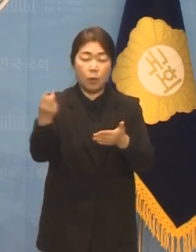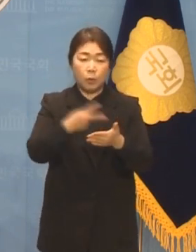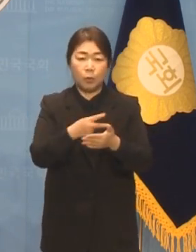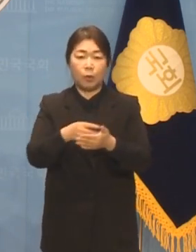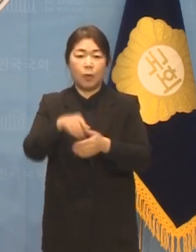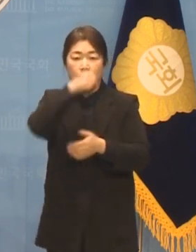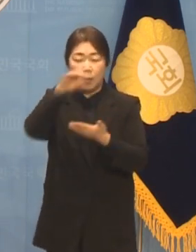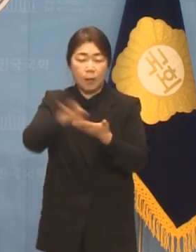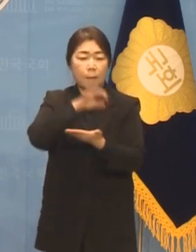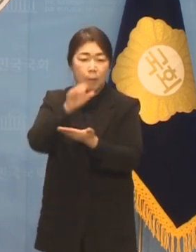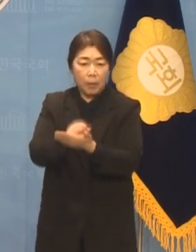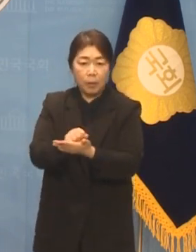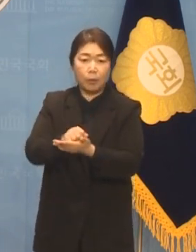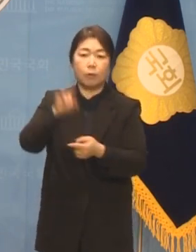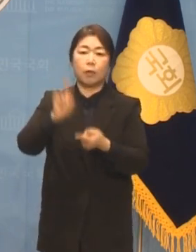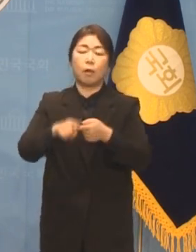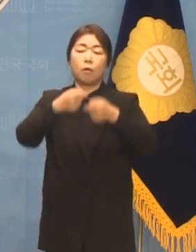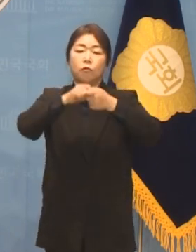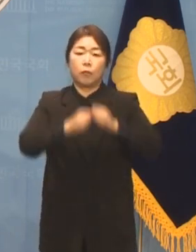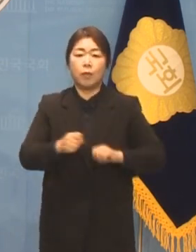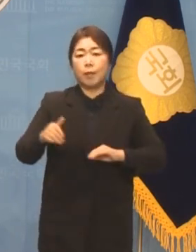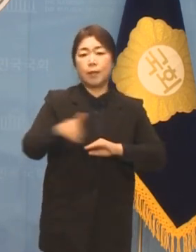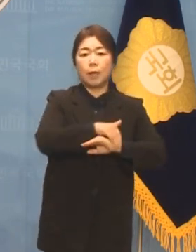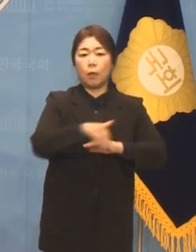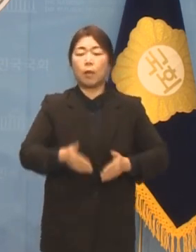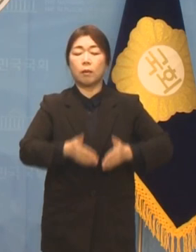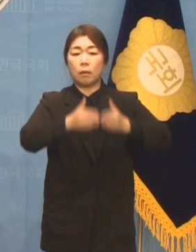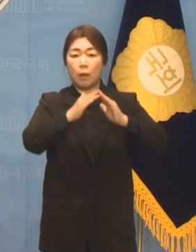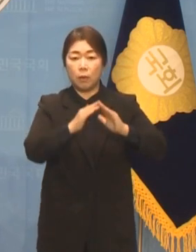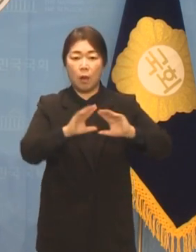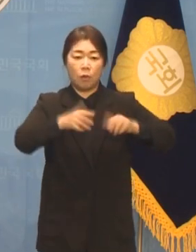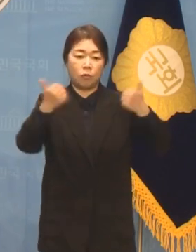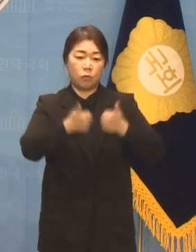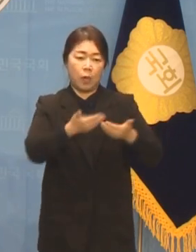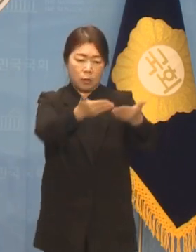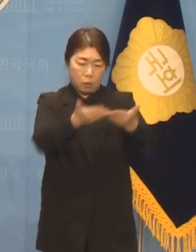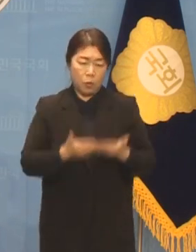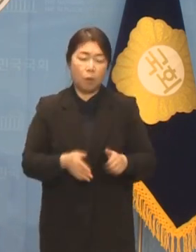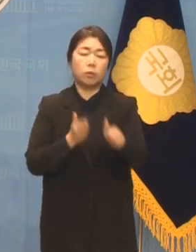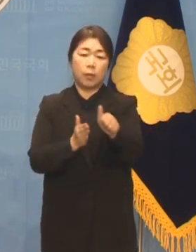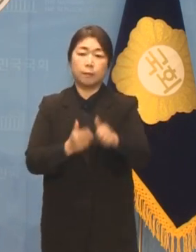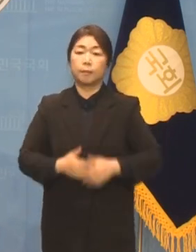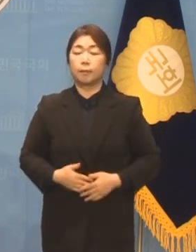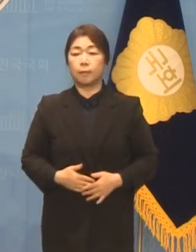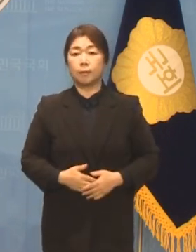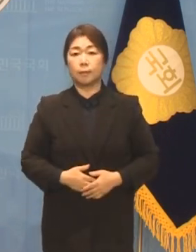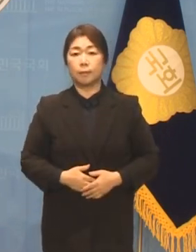일정을 구체적인 계획을 세워 국회에 제출을 하셔야 합니다.